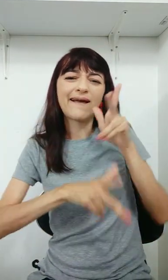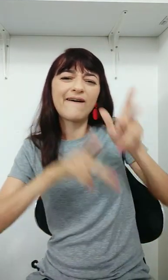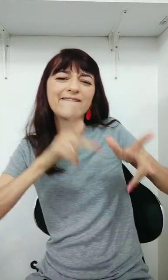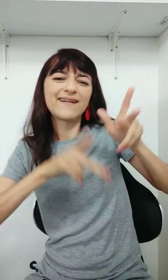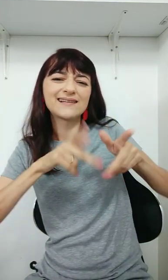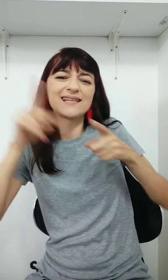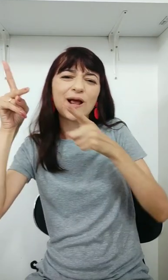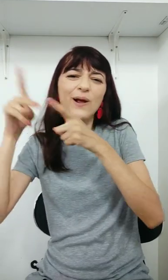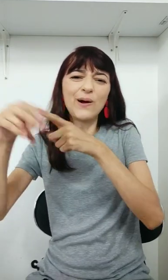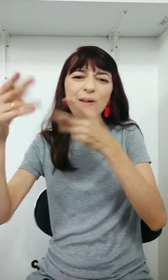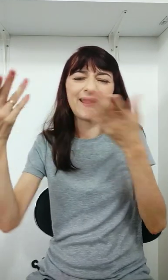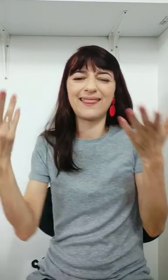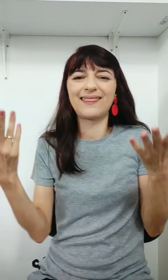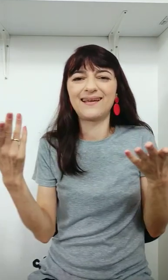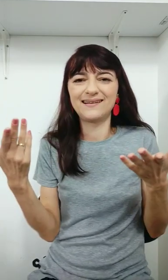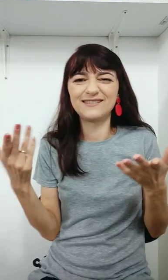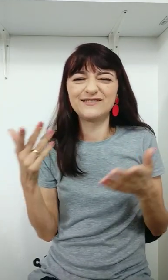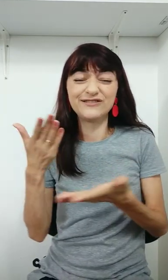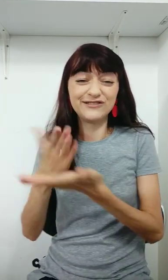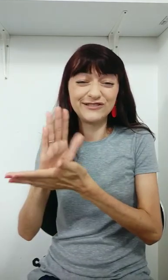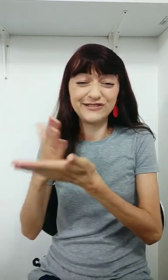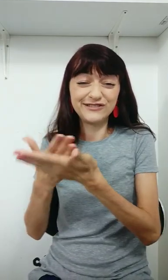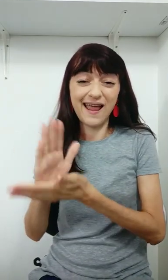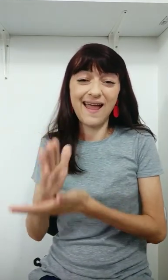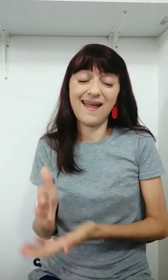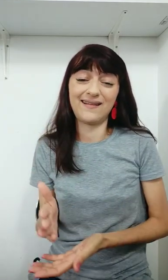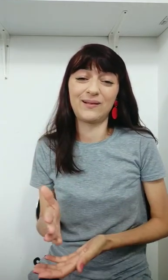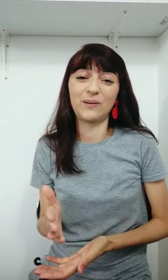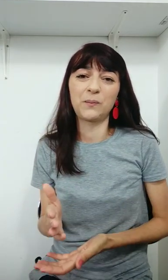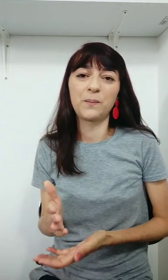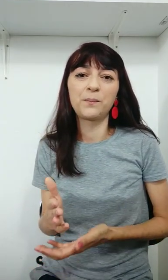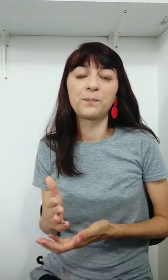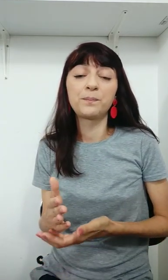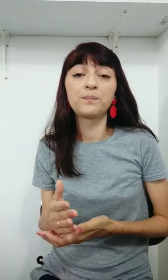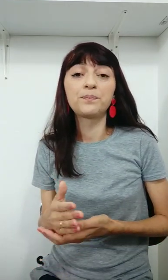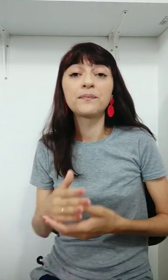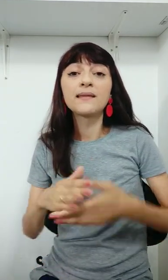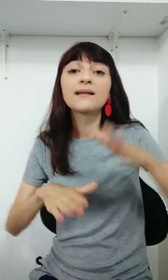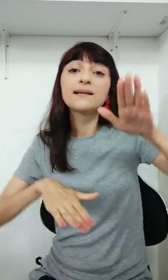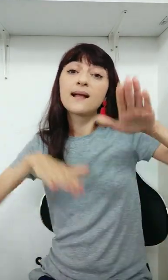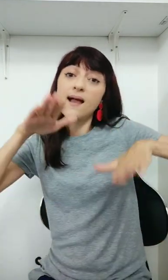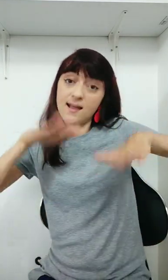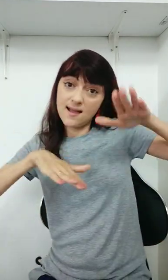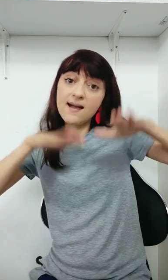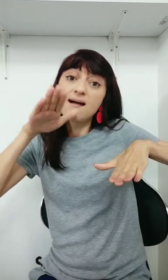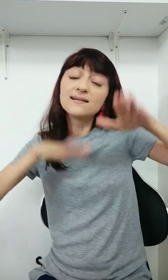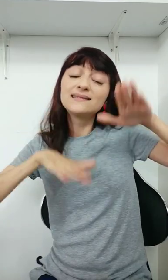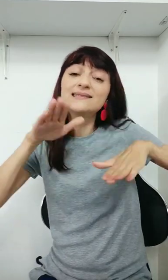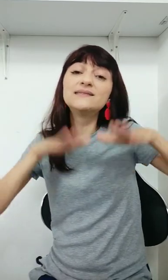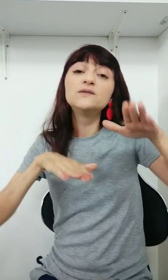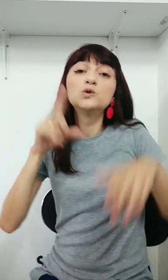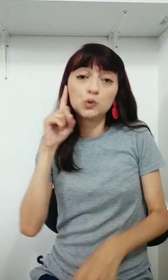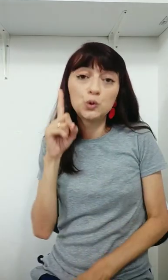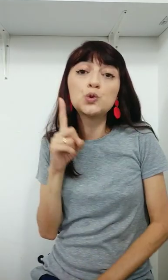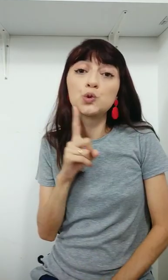parece ali que o surdo está conversando na associação com seus amigos, então o ouvinte ele não chega, às vezes, para bater papo, ele chega aqui, que sinal que é esse,